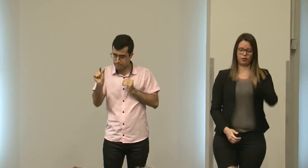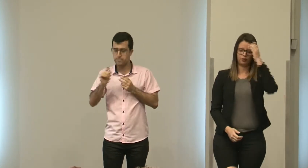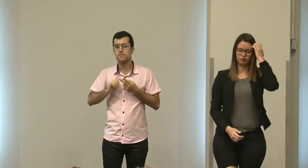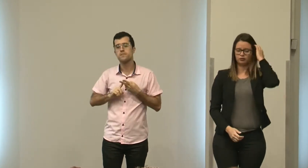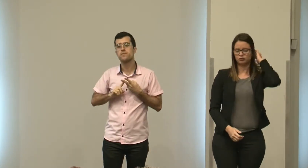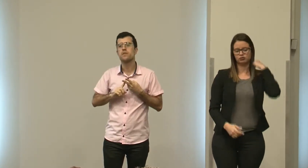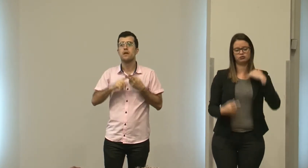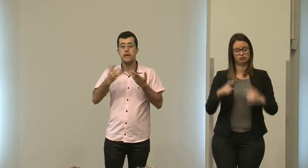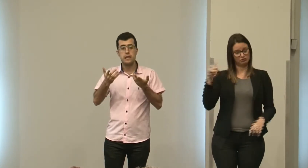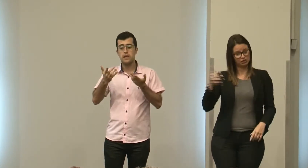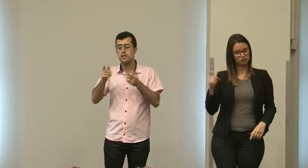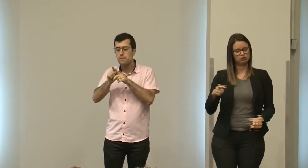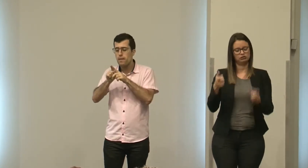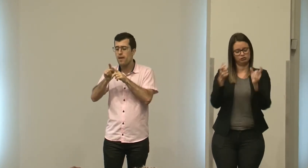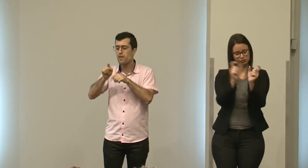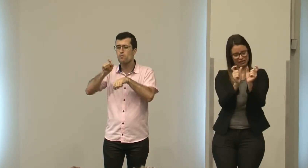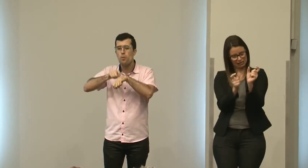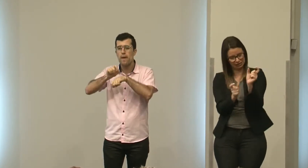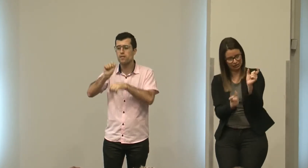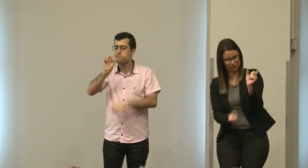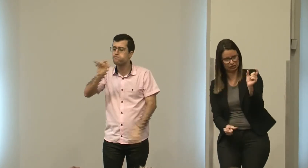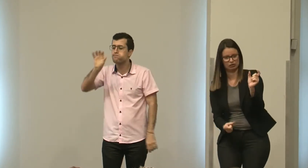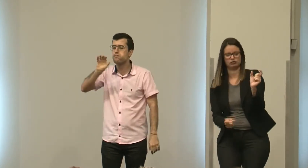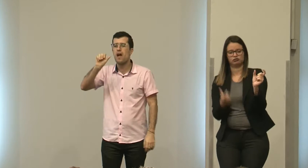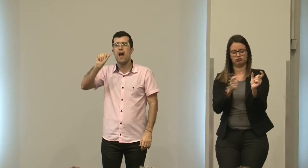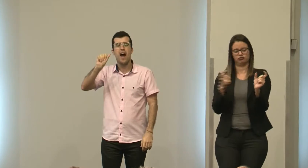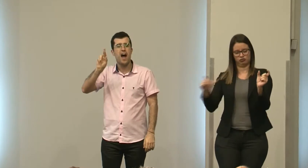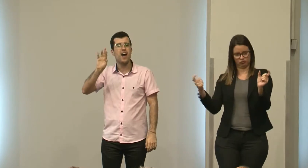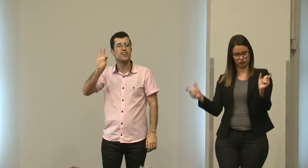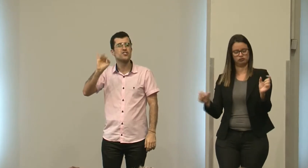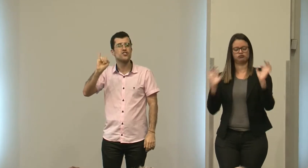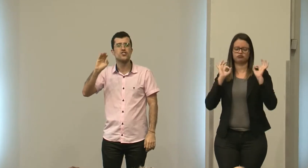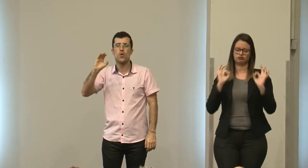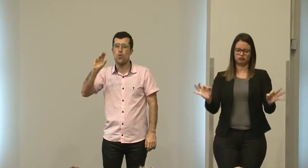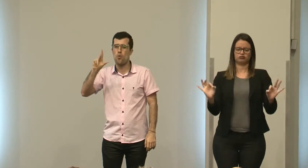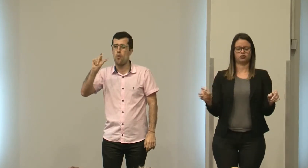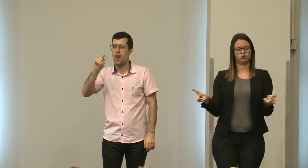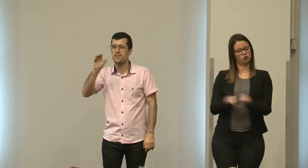apenas a sinal datilológico. Então, precisamos conhecer as partes mínimas.